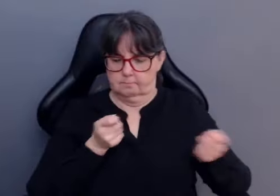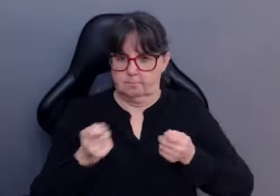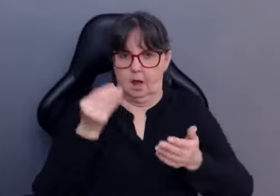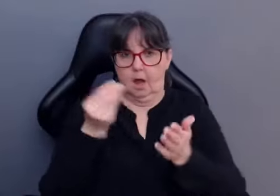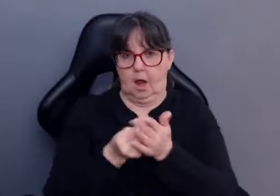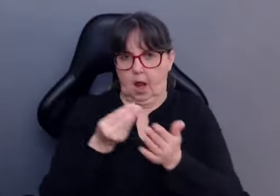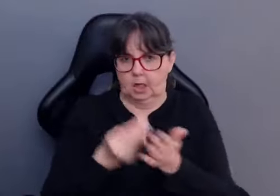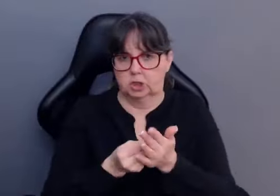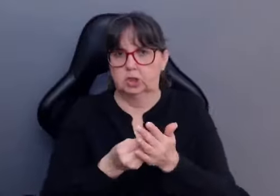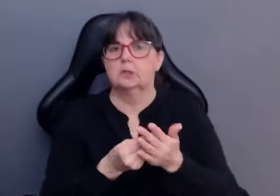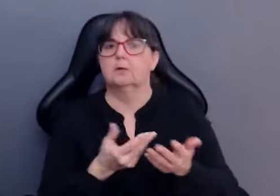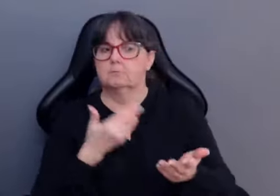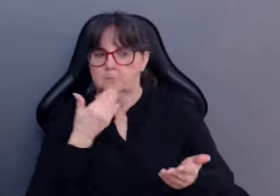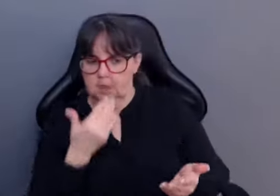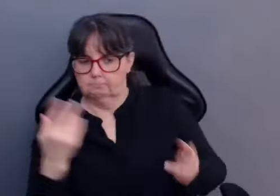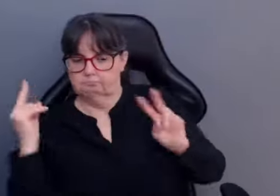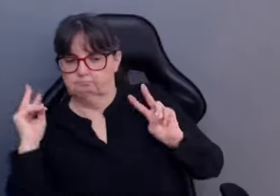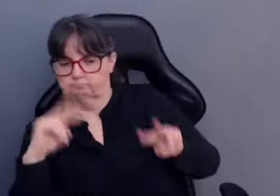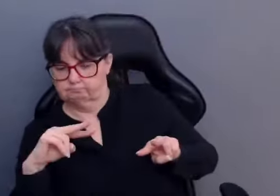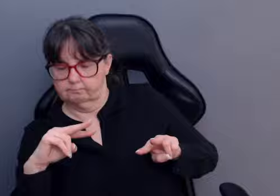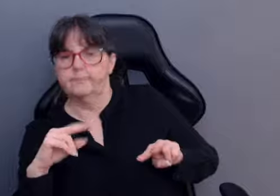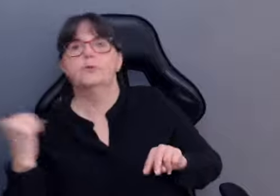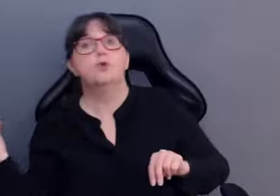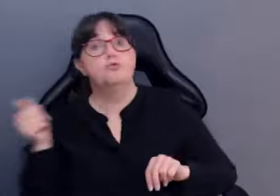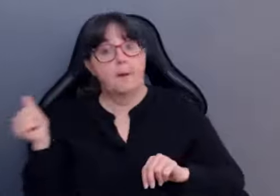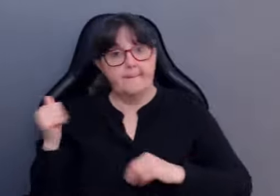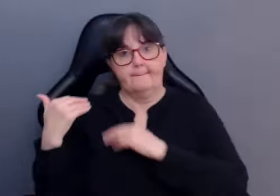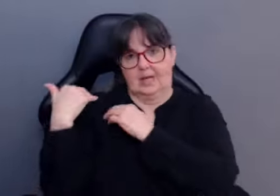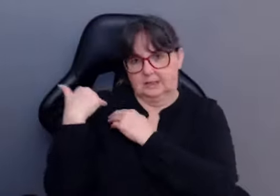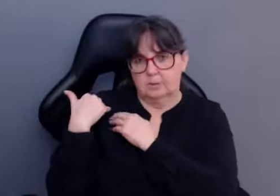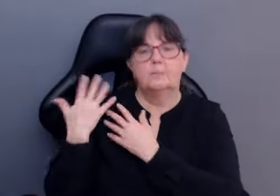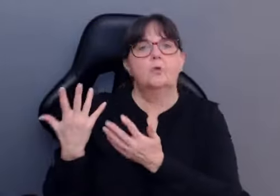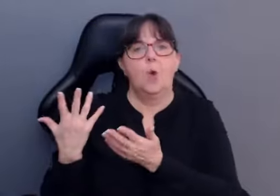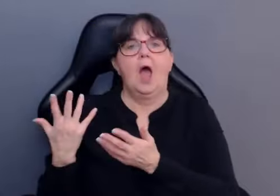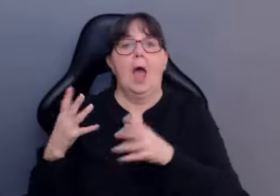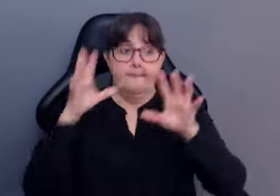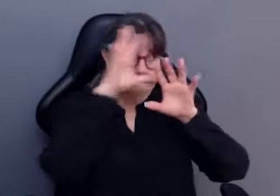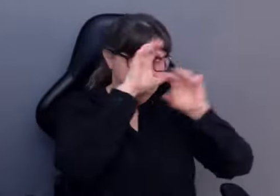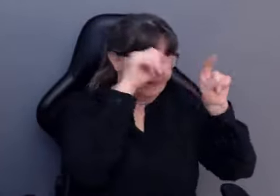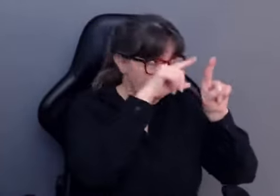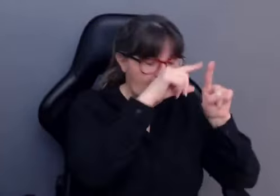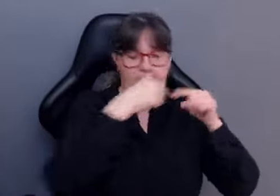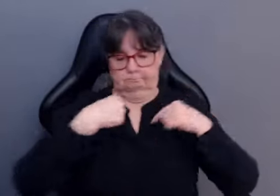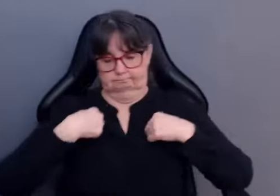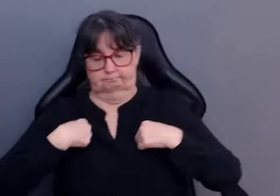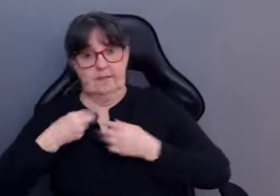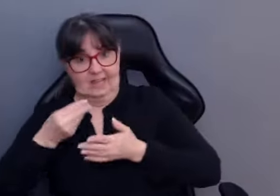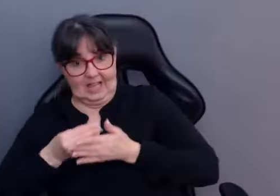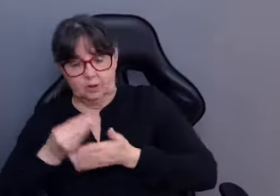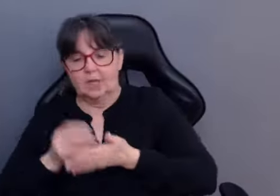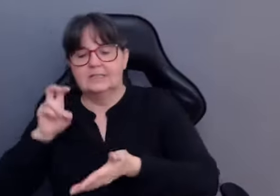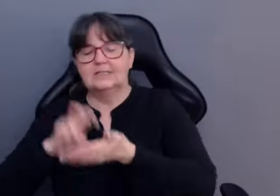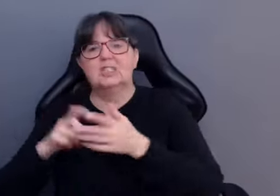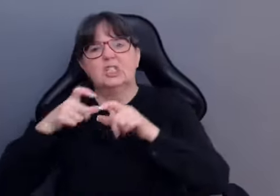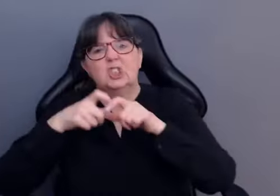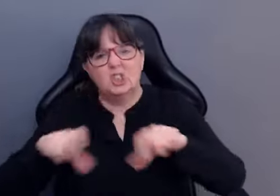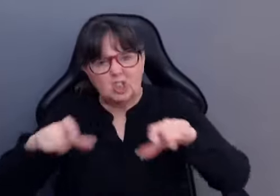de l'organisme. Il signe, avec le président, les chèques et autres effets de commerce et